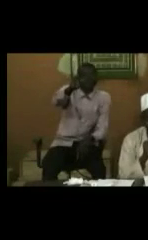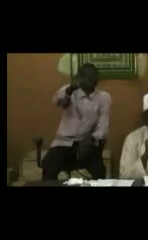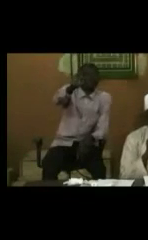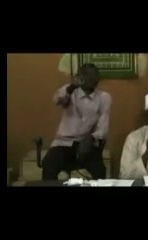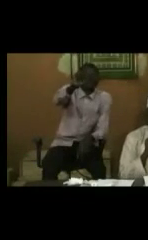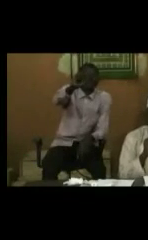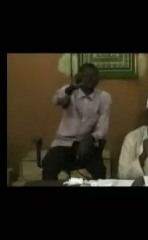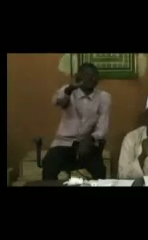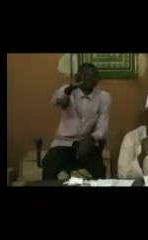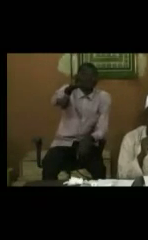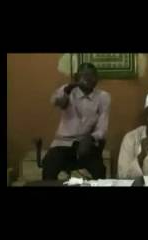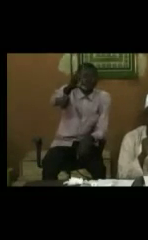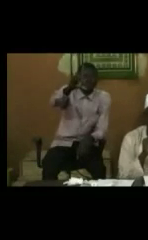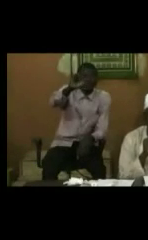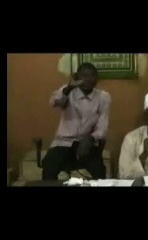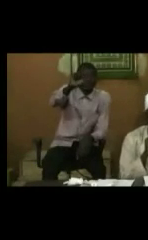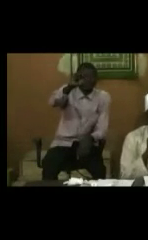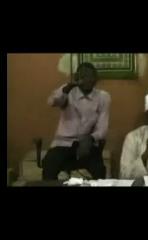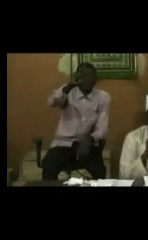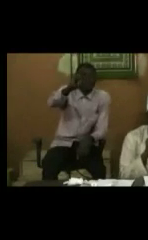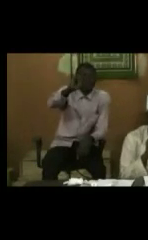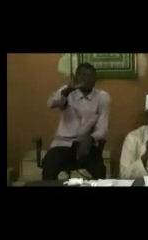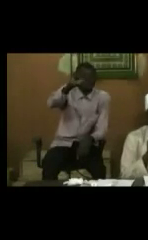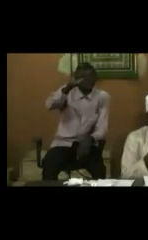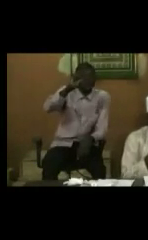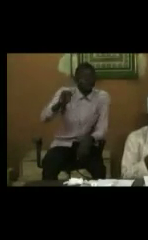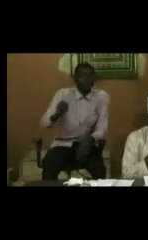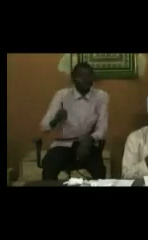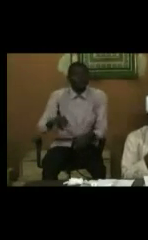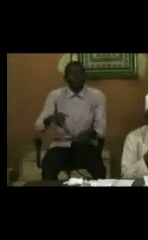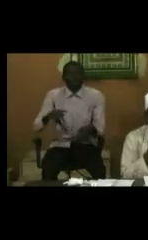bẹ̀ ọlọ́run ní kúl ìwà ànábì sọ fún wọn